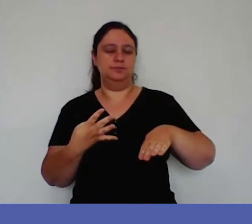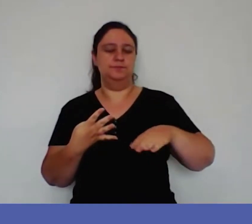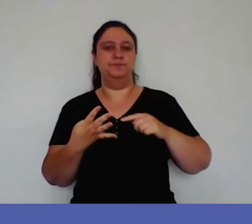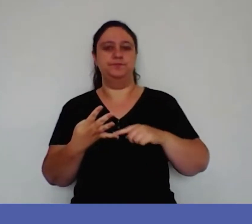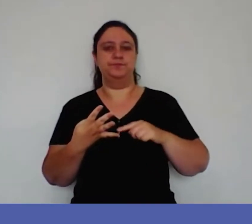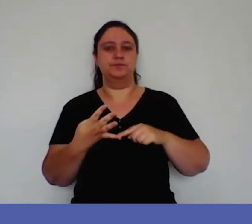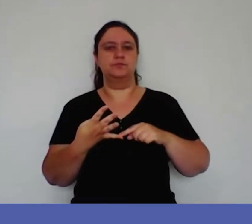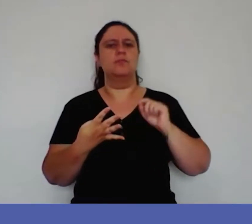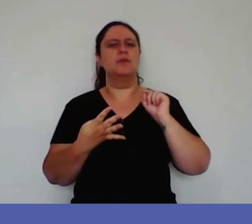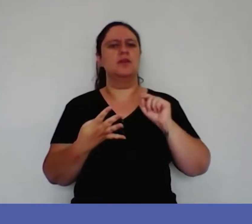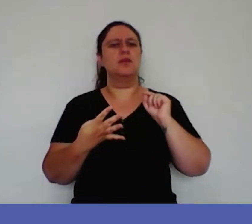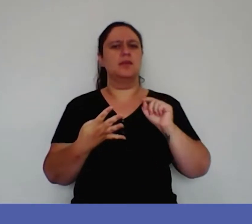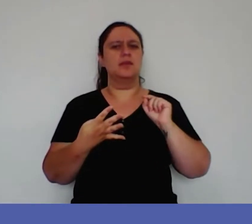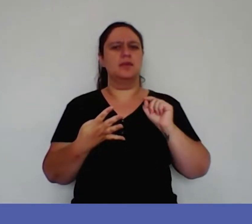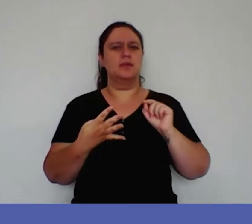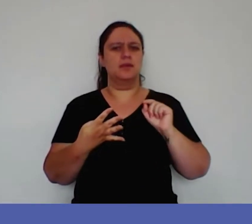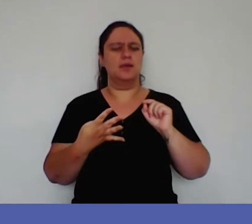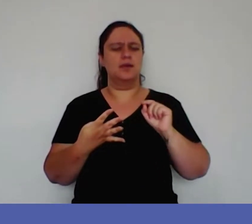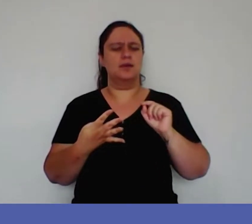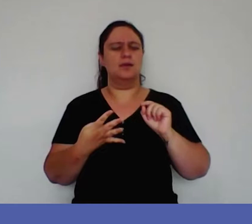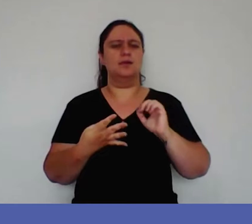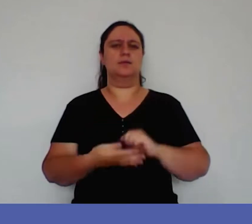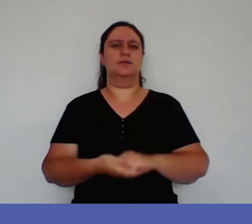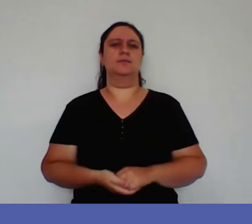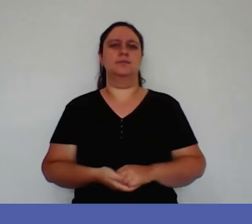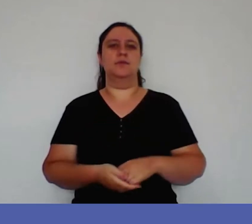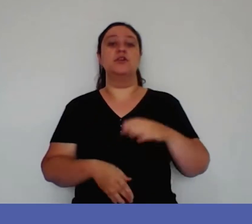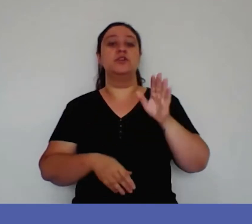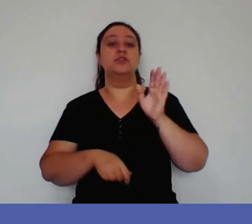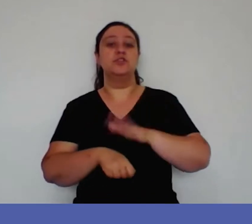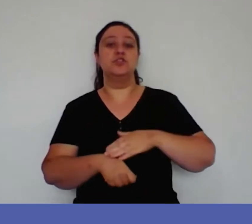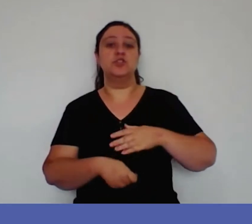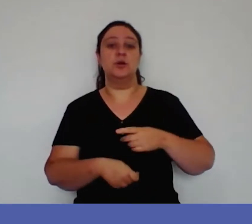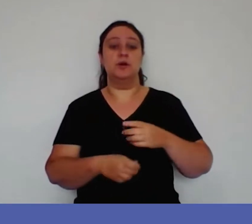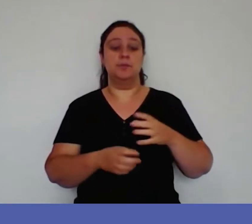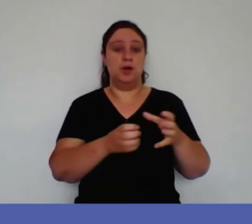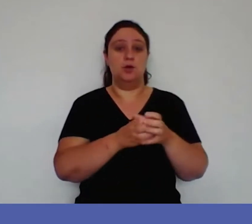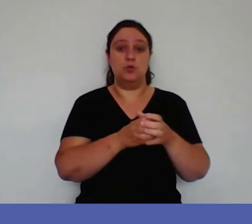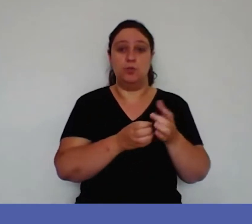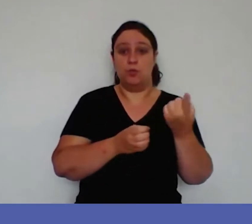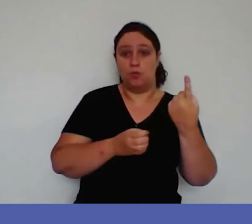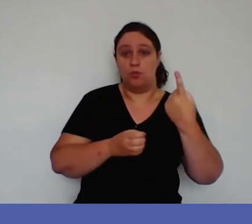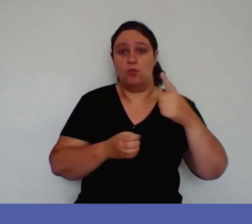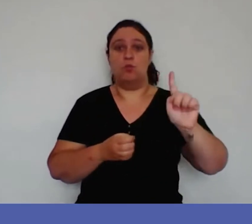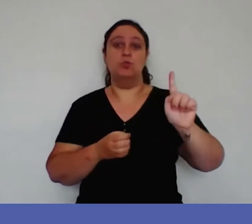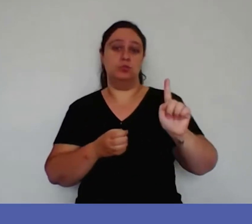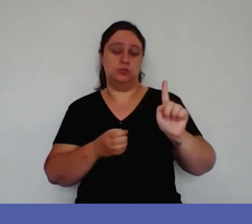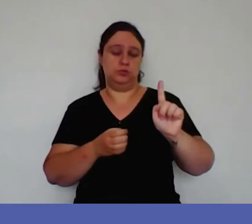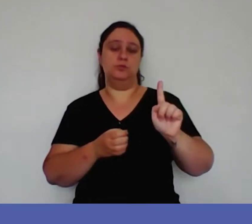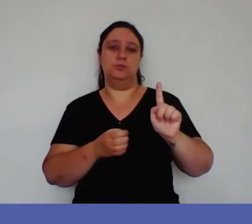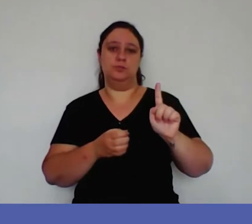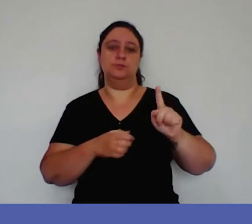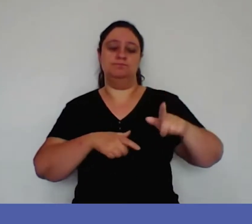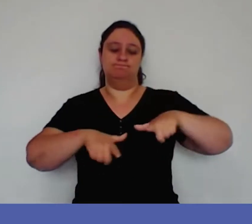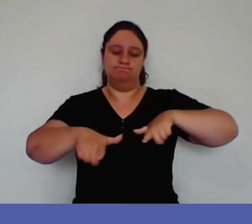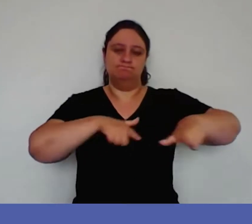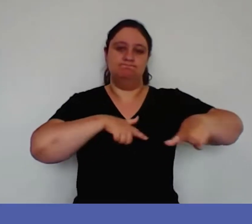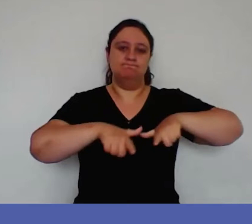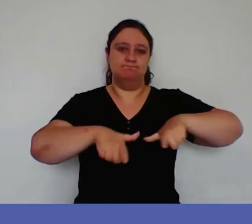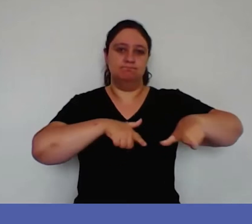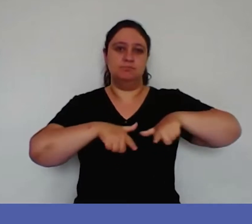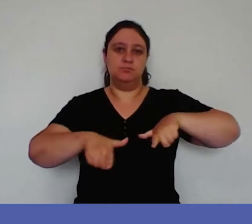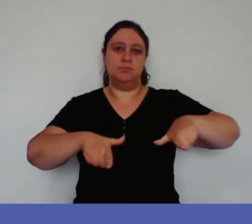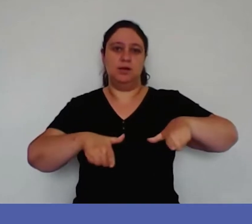a hora 9ª, ele chama, teria sido o último grupo de trabalhadores para encerrar